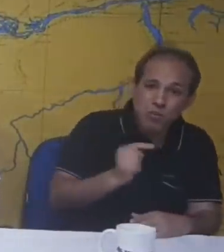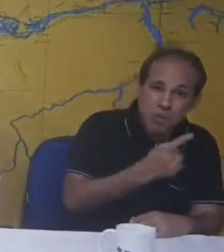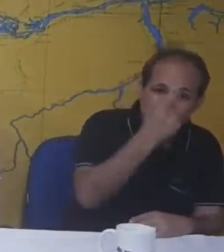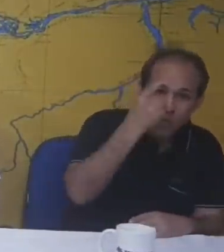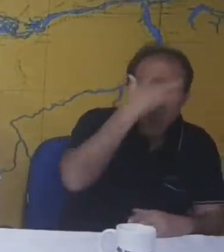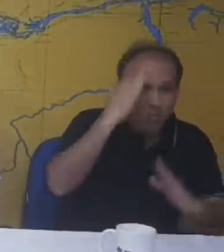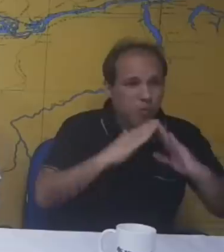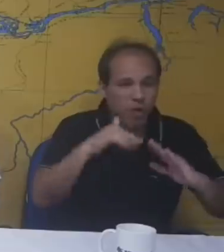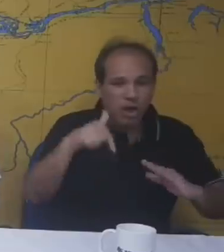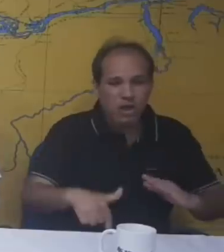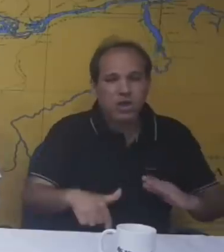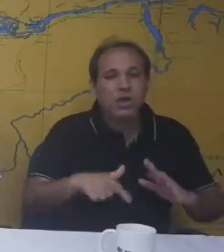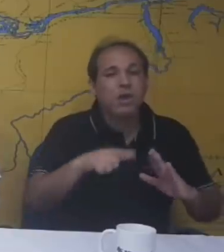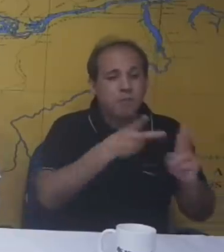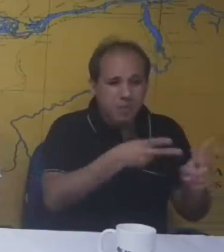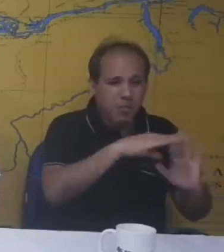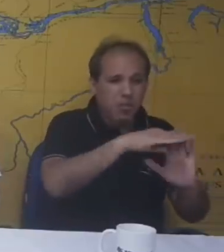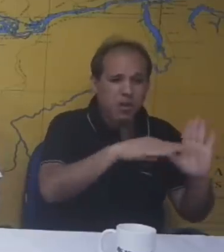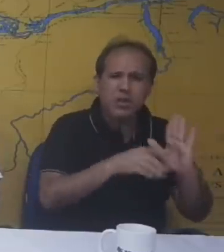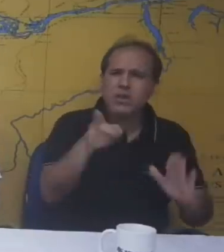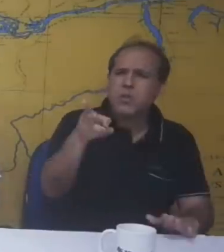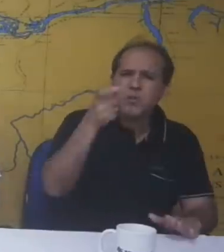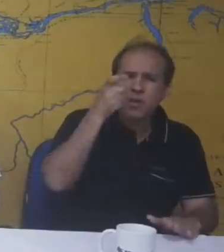amanhã. Segundo a Damares, né?